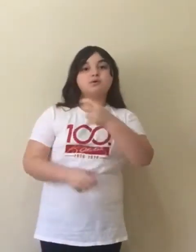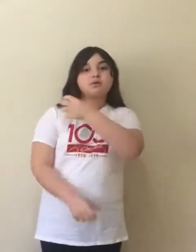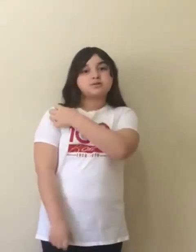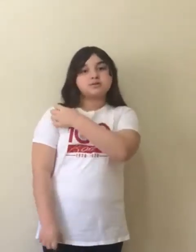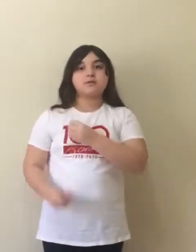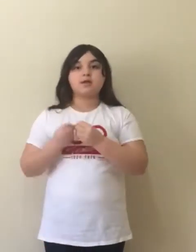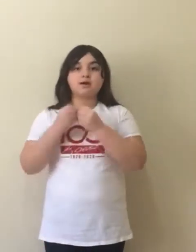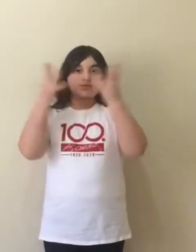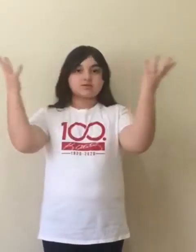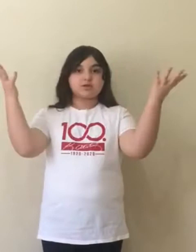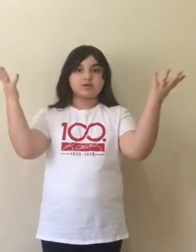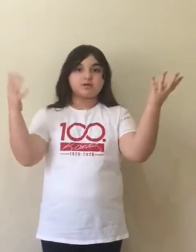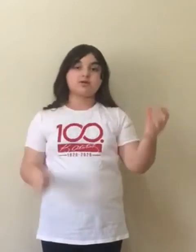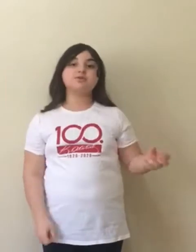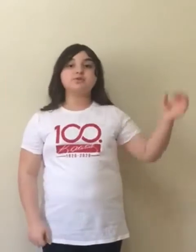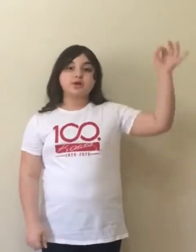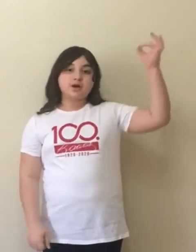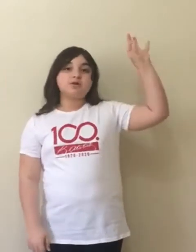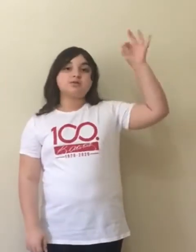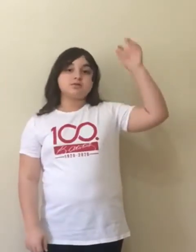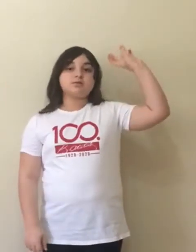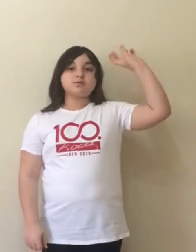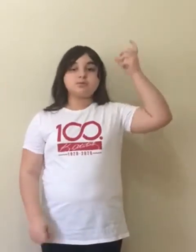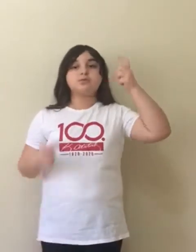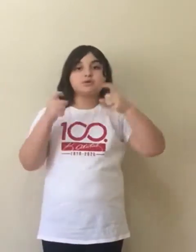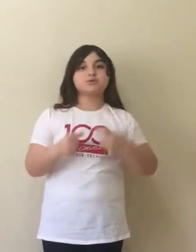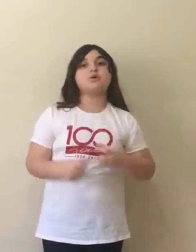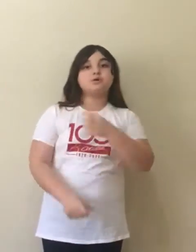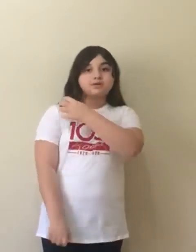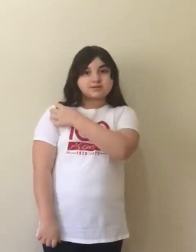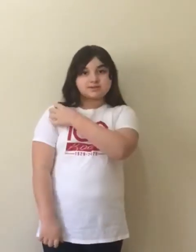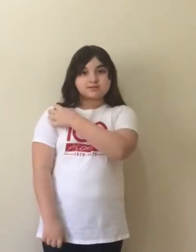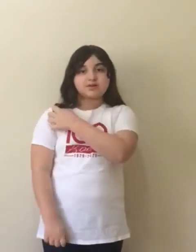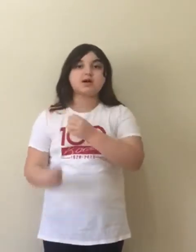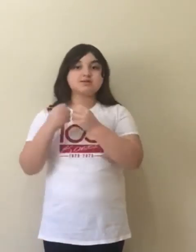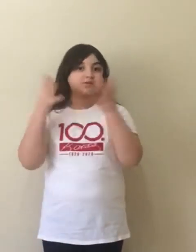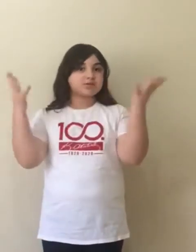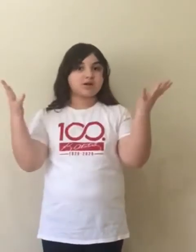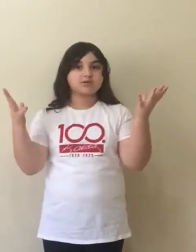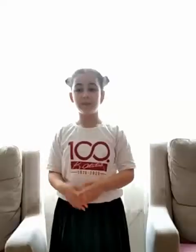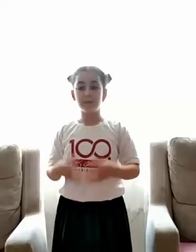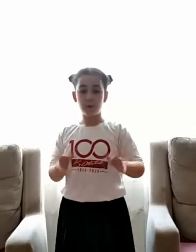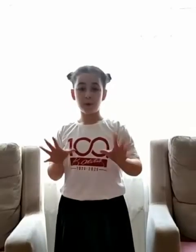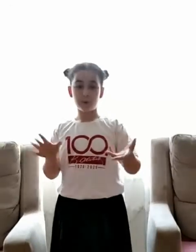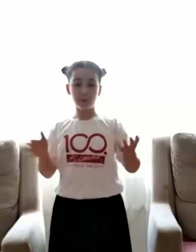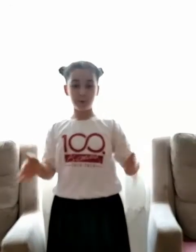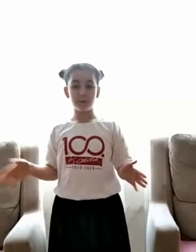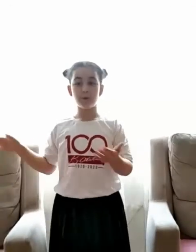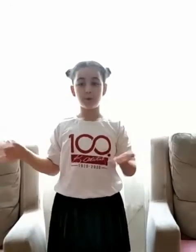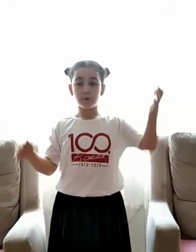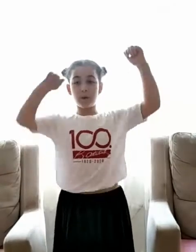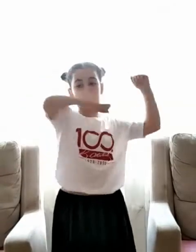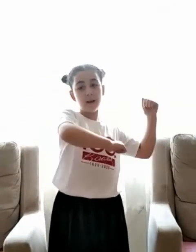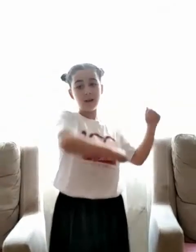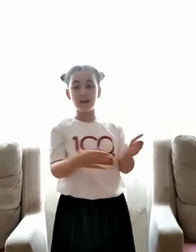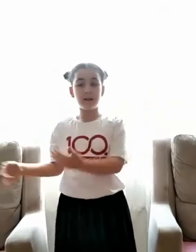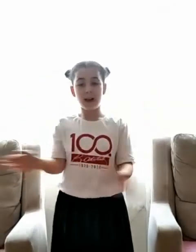sırmalar saçar. Altın güneş orada sırmalar saçar. Bozulmuş düşmanlar yel